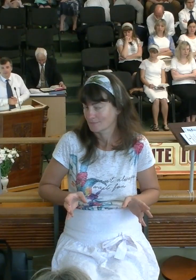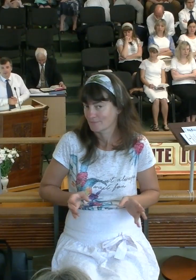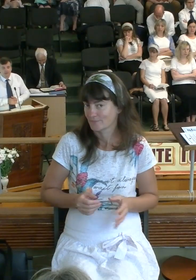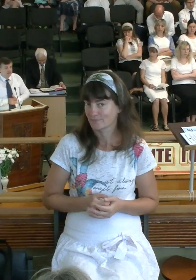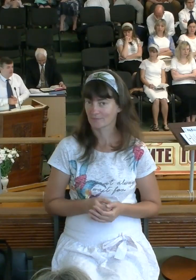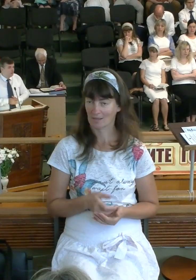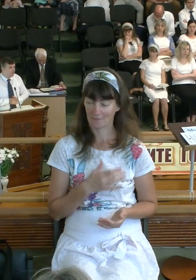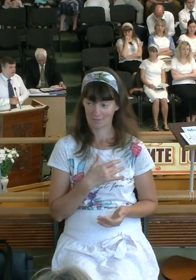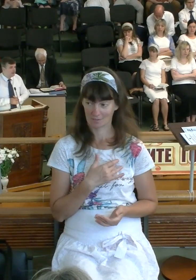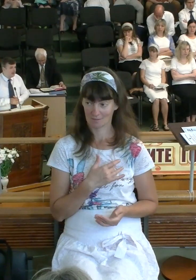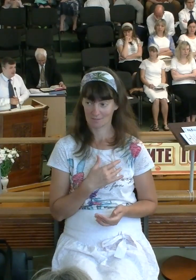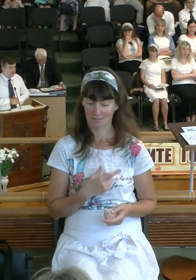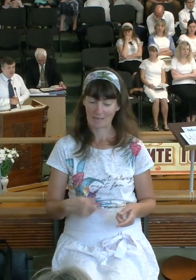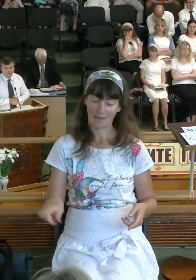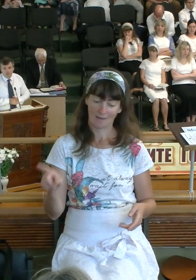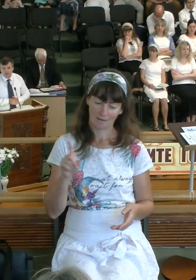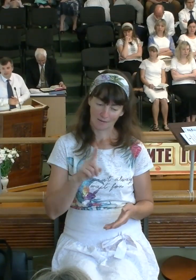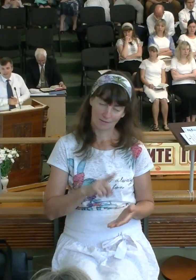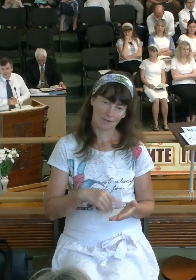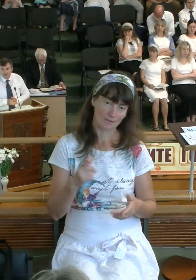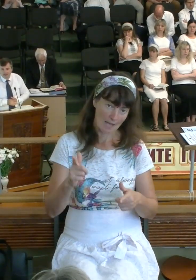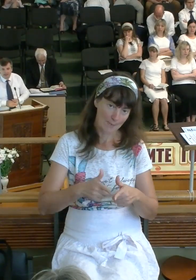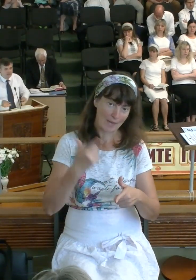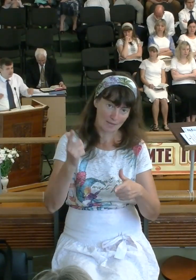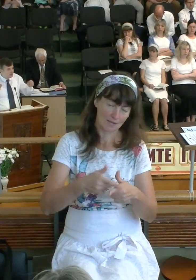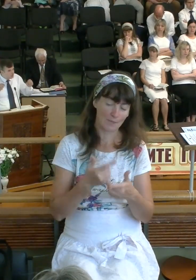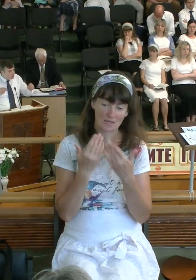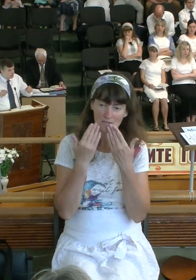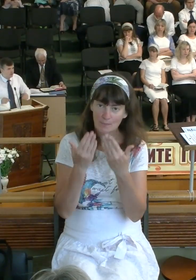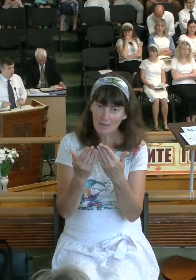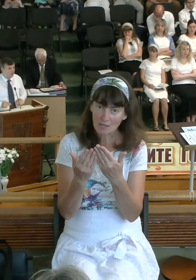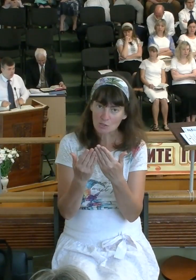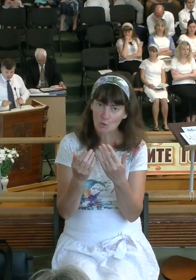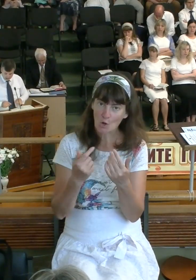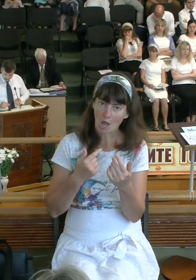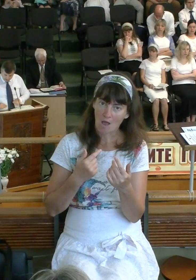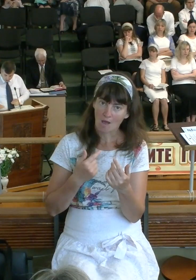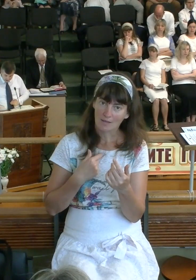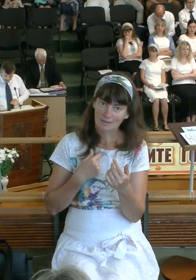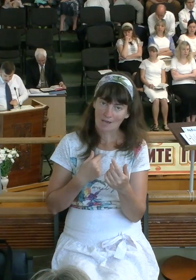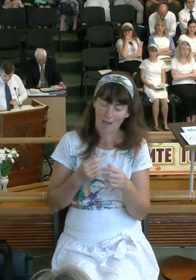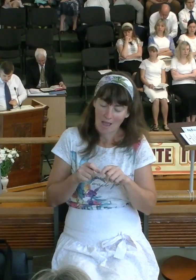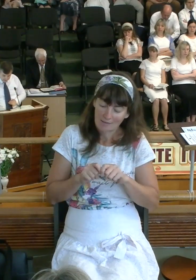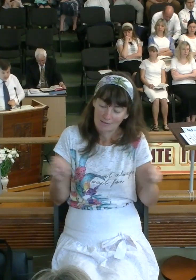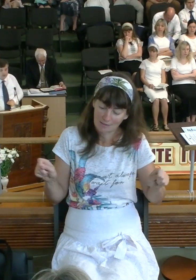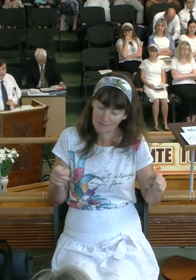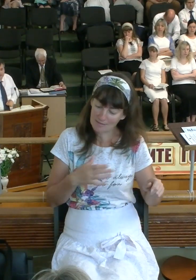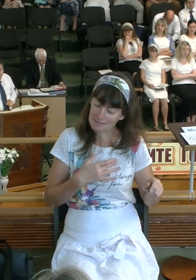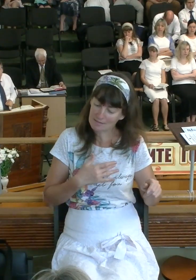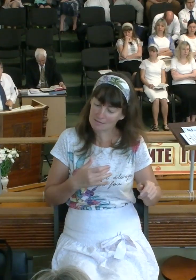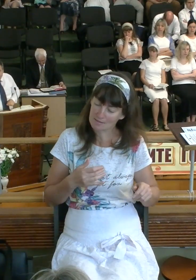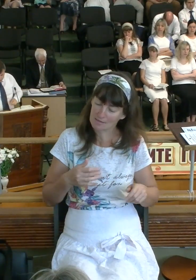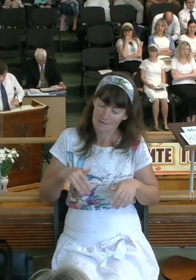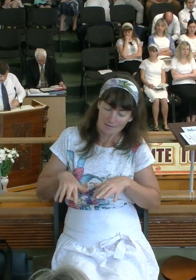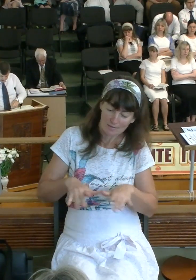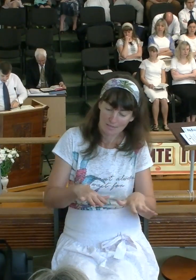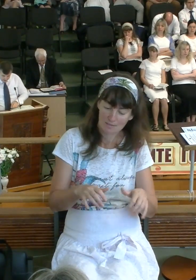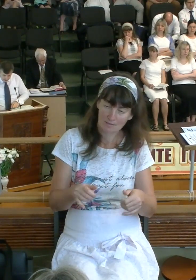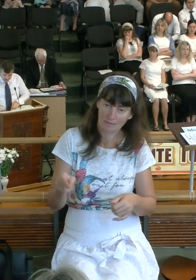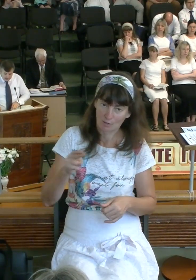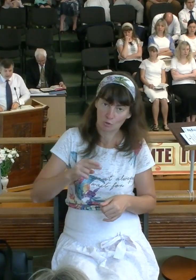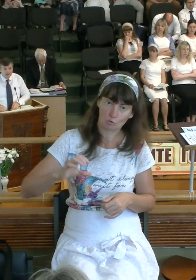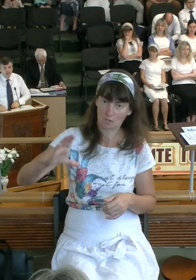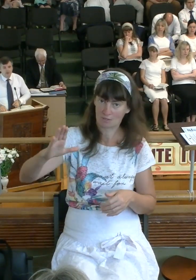человека. И тогда вновь возникает этот вопрос, а действительно ли я даю Духу Святому сегодня действовать в своей